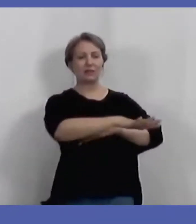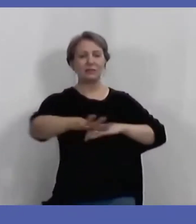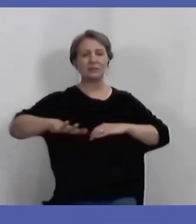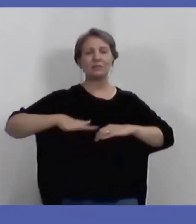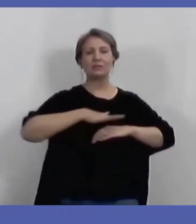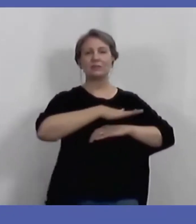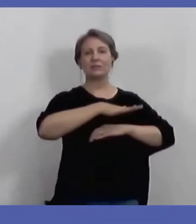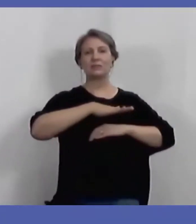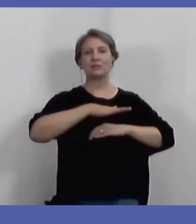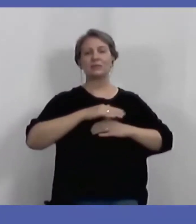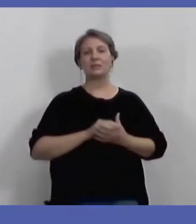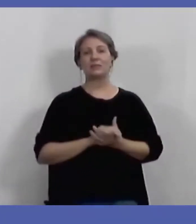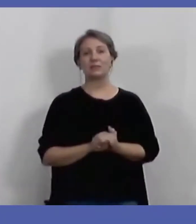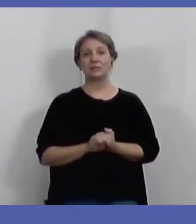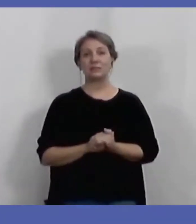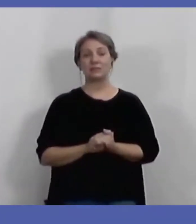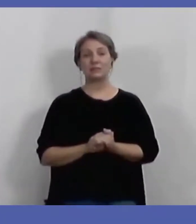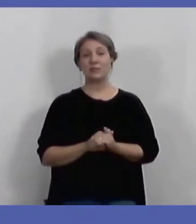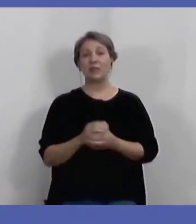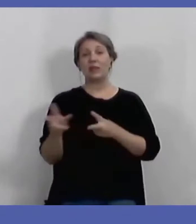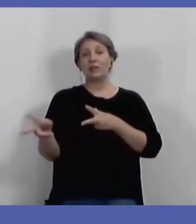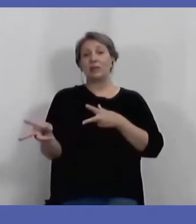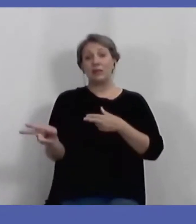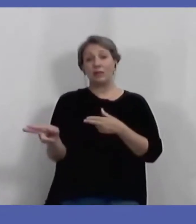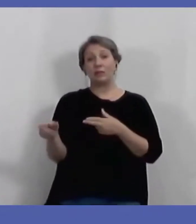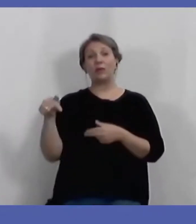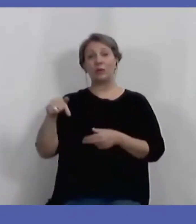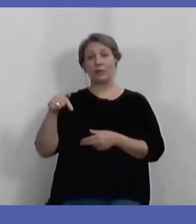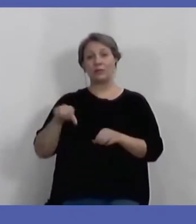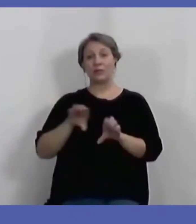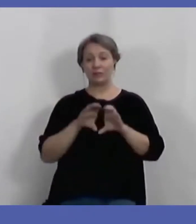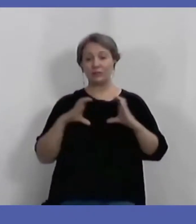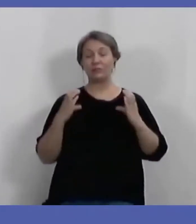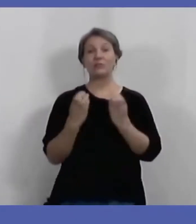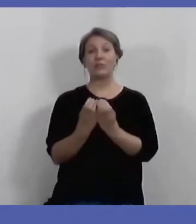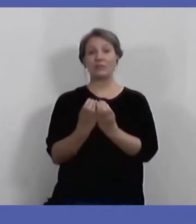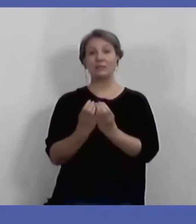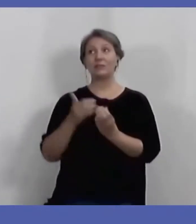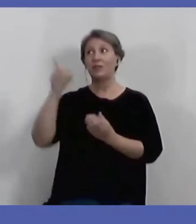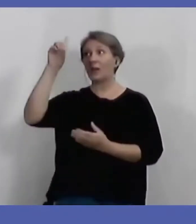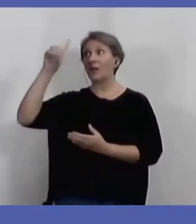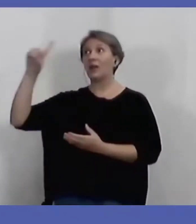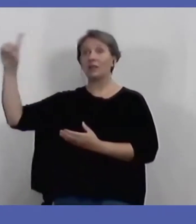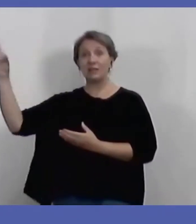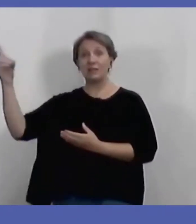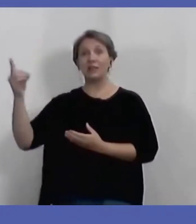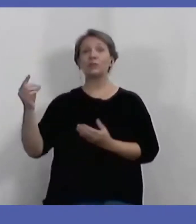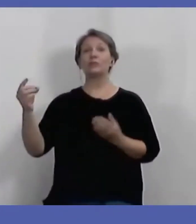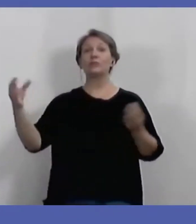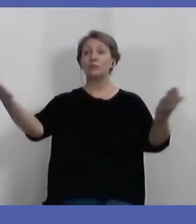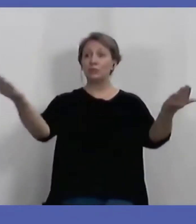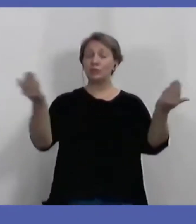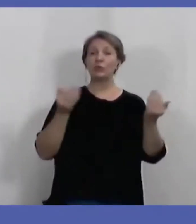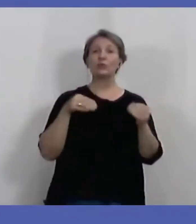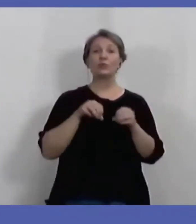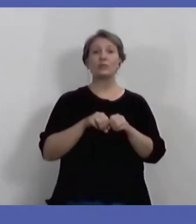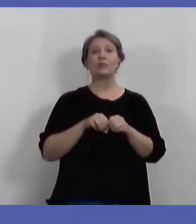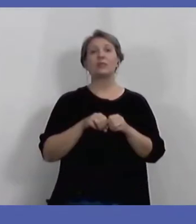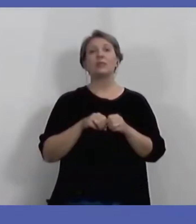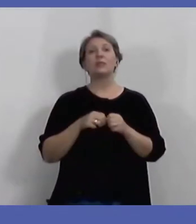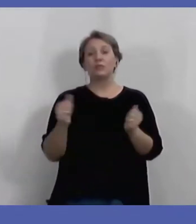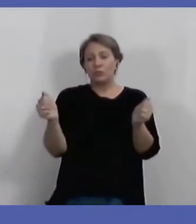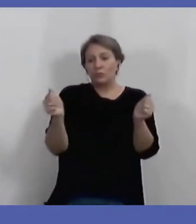conferência, é o mesmo significado, porque aqui, nesses 9 dias, estamos na Cesareia de Filipe.